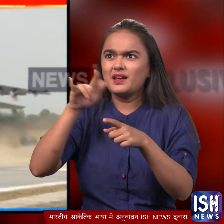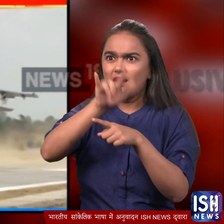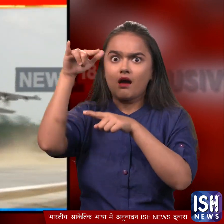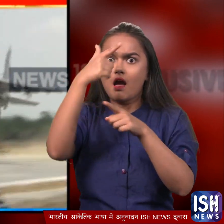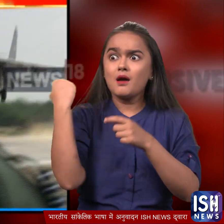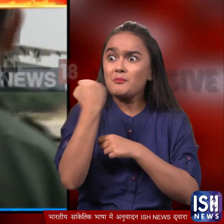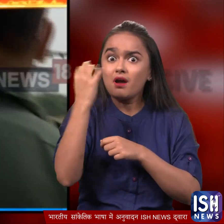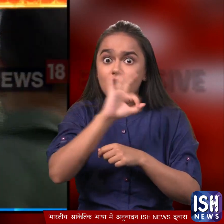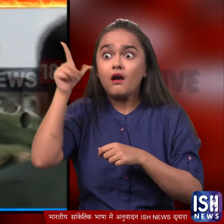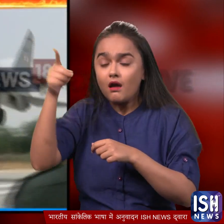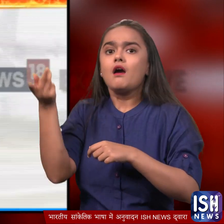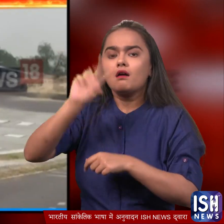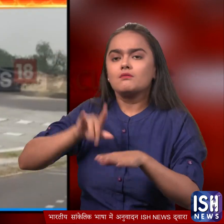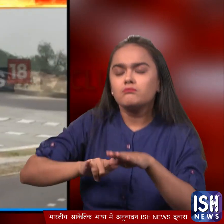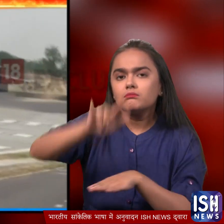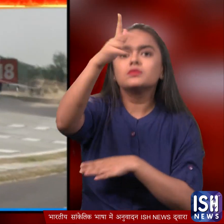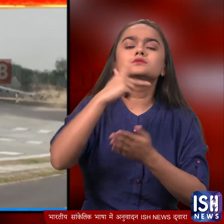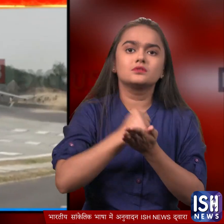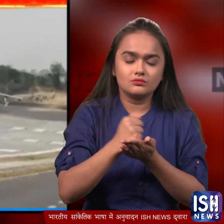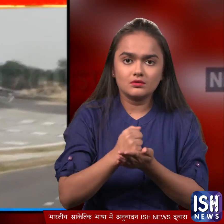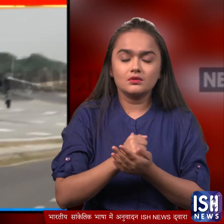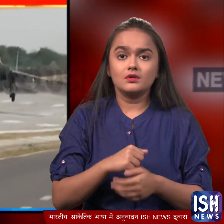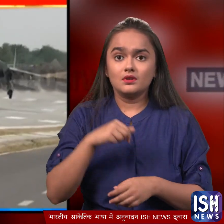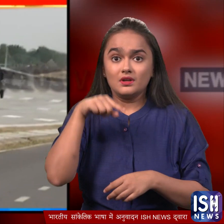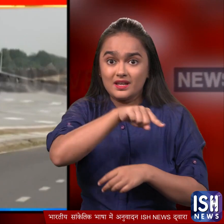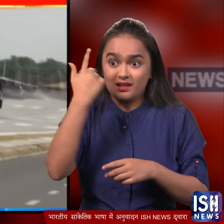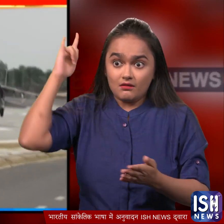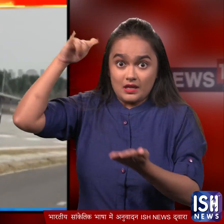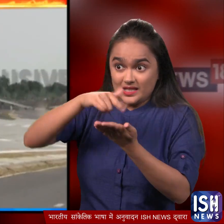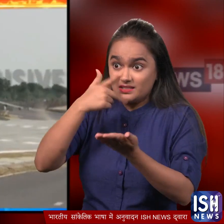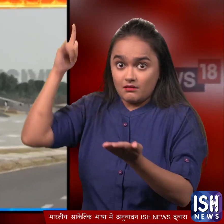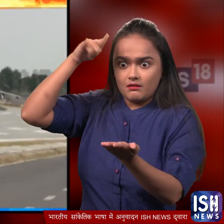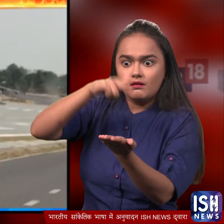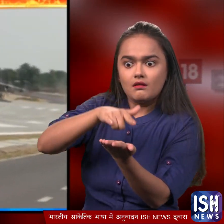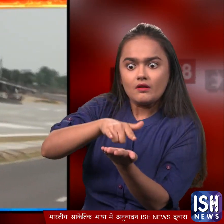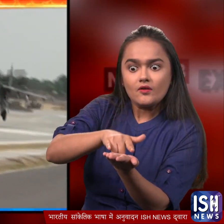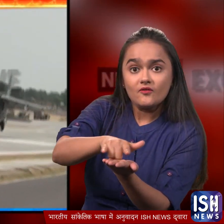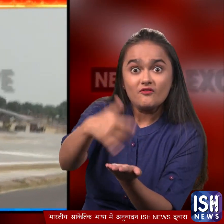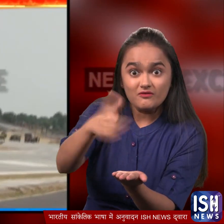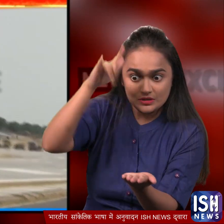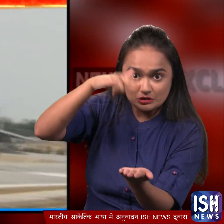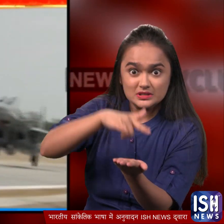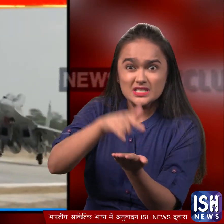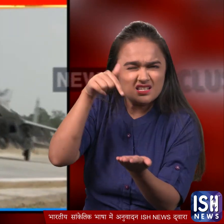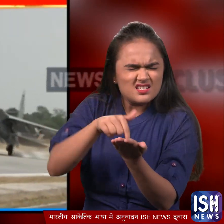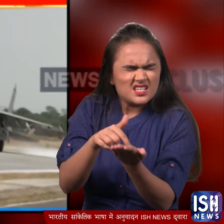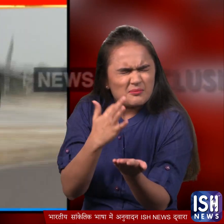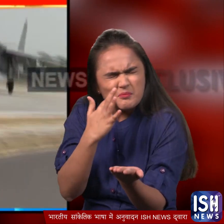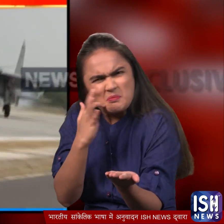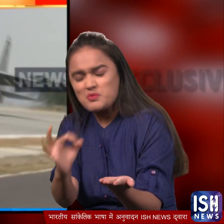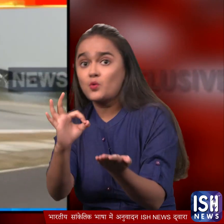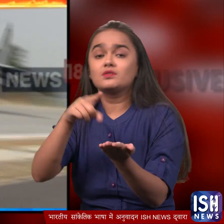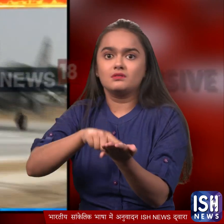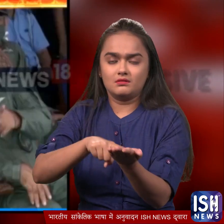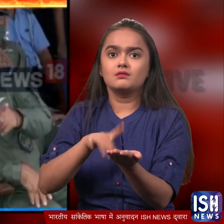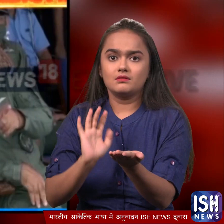और फिर वहीं से दोबारा उड़ान भी भरी। सुखोई जो है इस एयर स्ट्रिप पे लैंड कर चुका है। ये सबसे